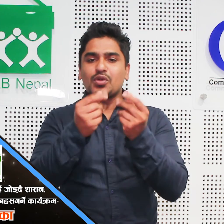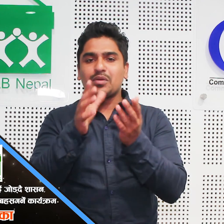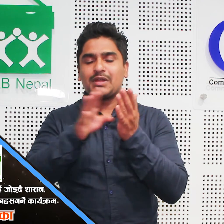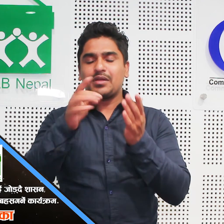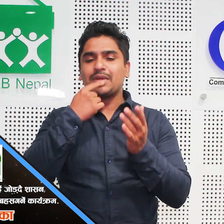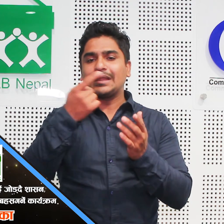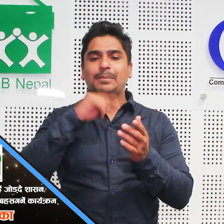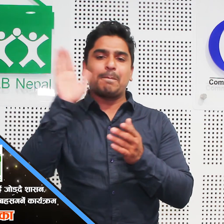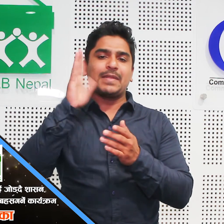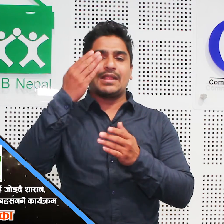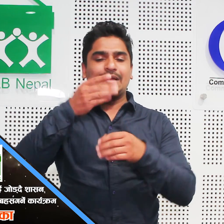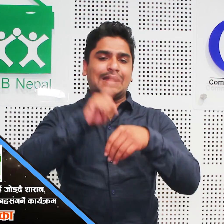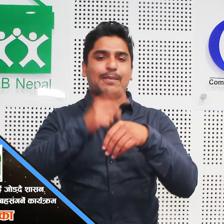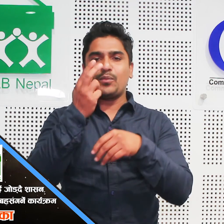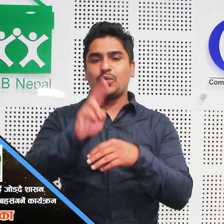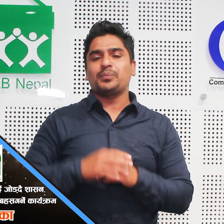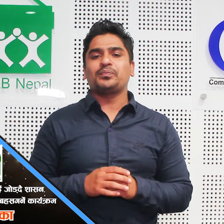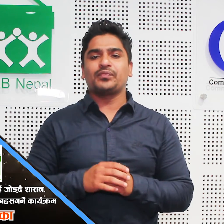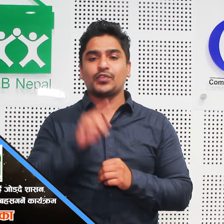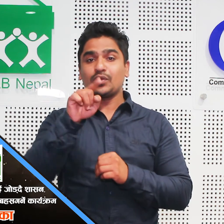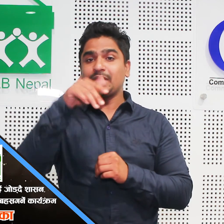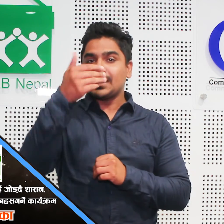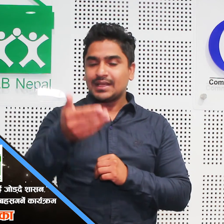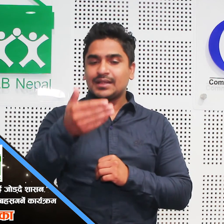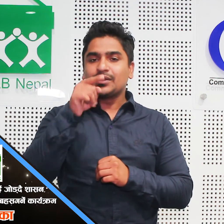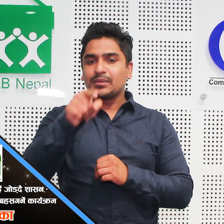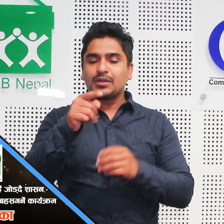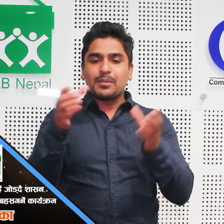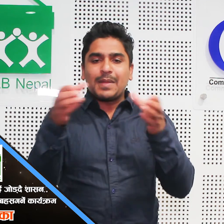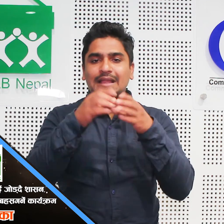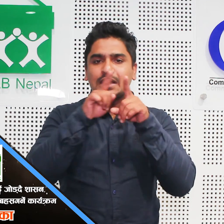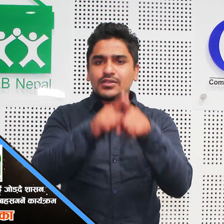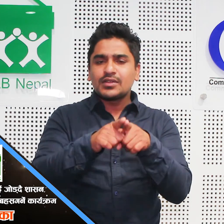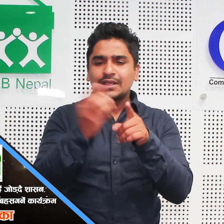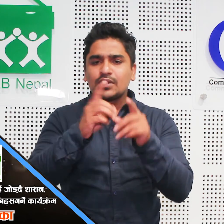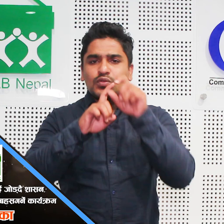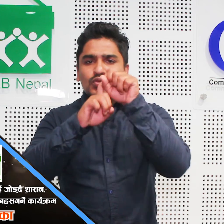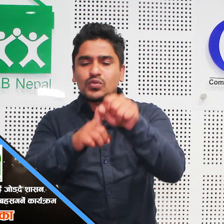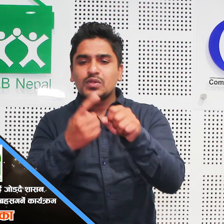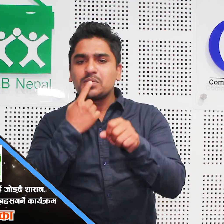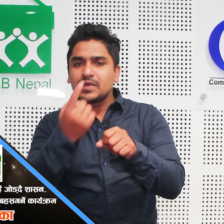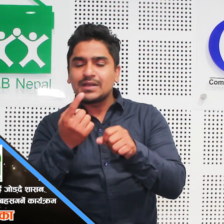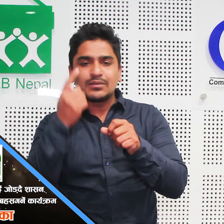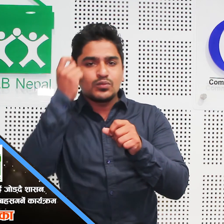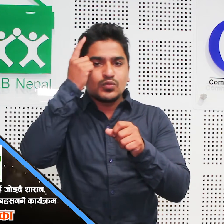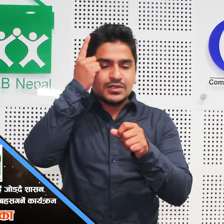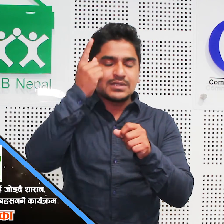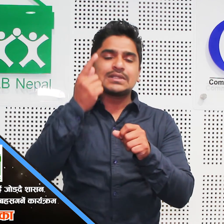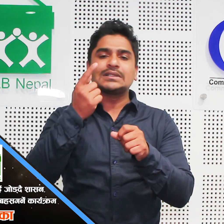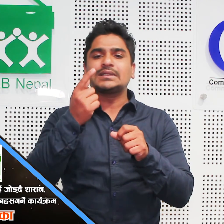भने विदा लिने समय भएको छ। तपाईँलाई तपाईँको पालिकासँग केही सोध्न, भन्न, जान्न, बुझ्न अथवा